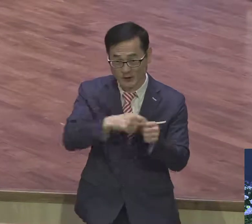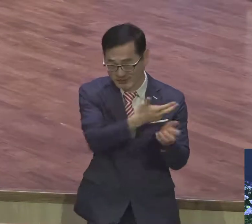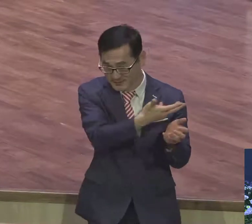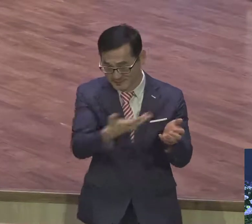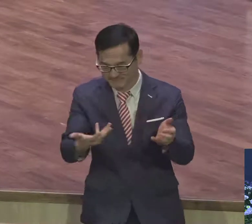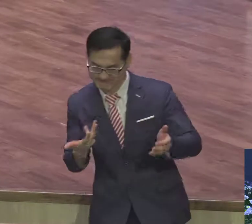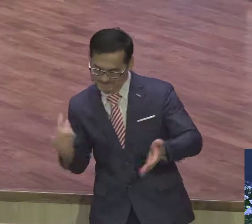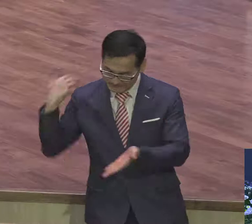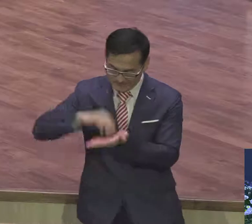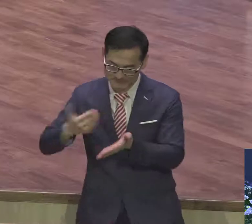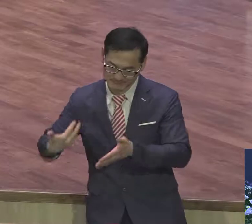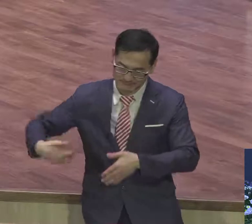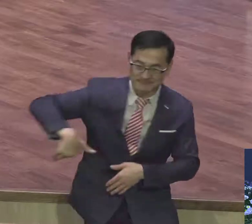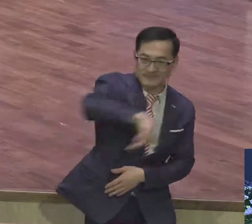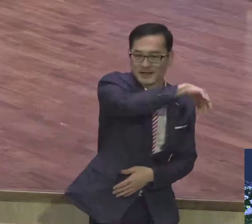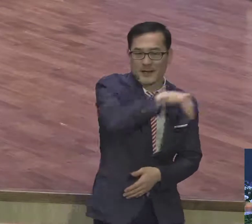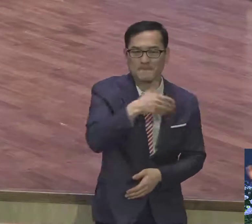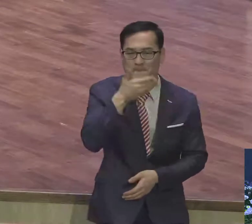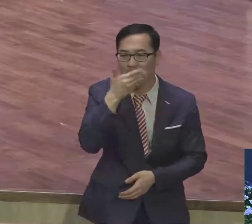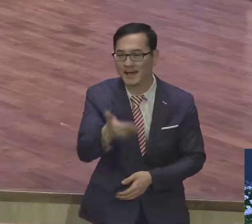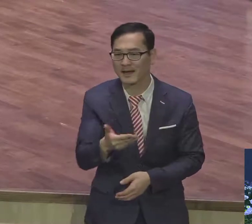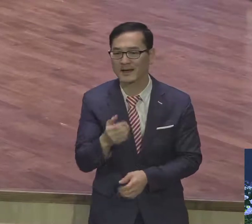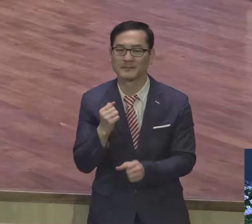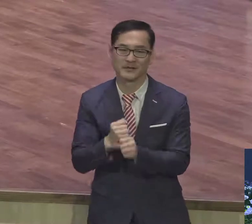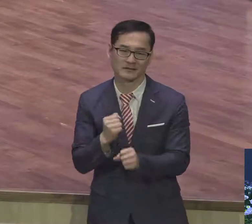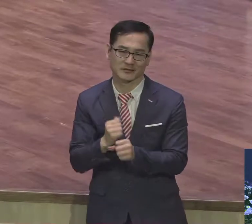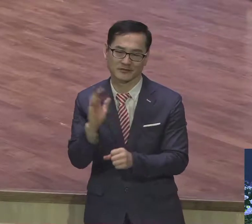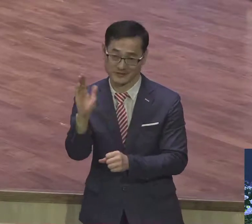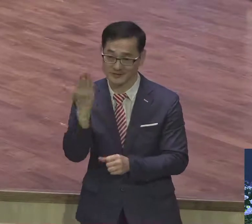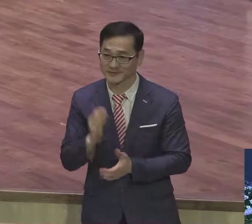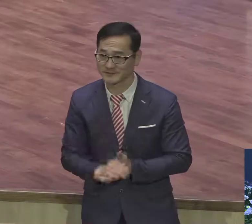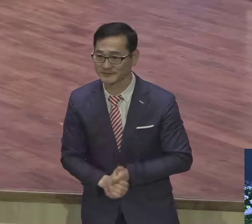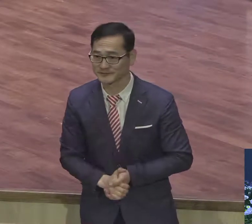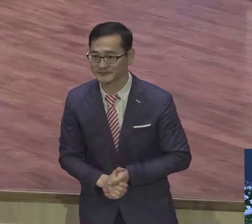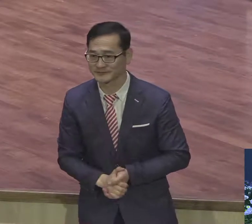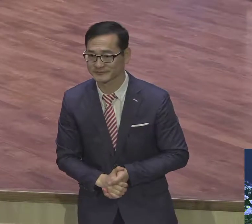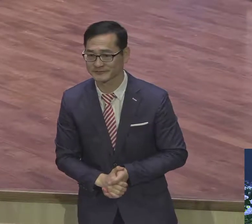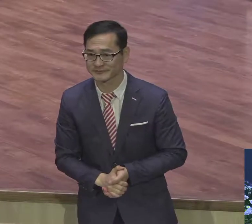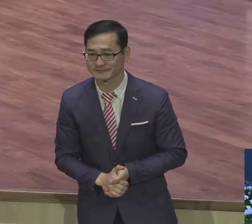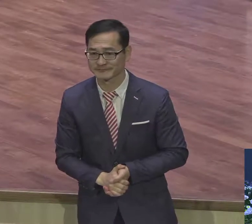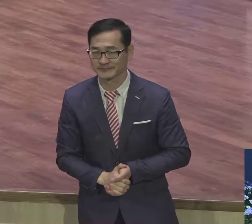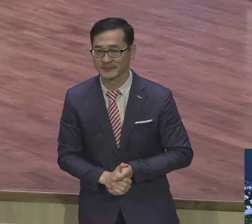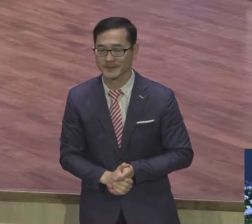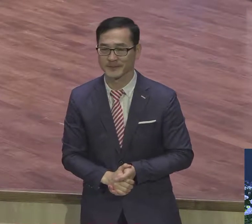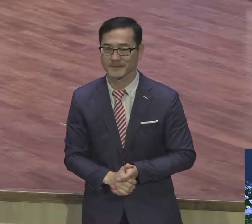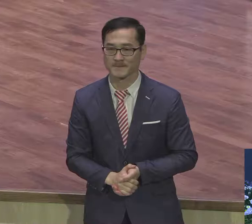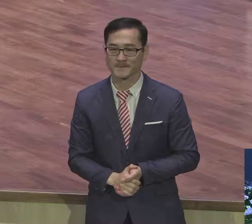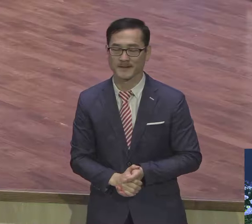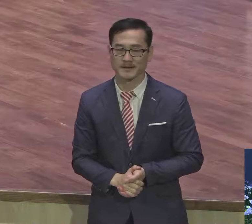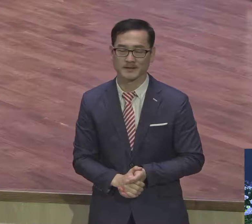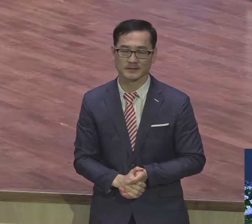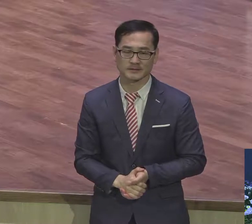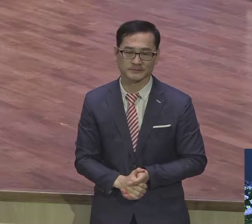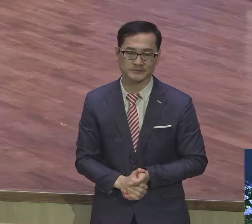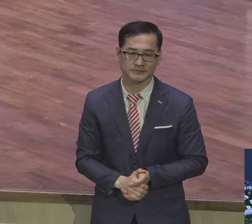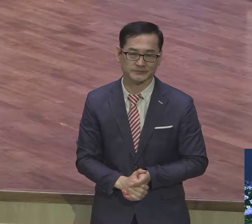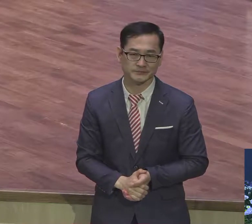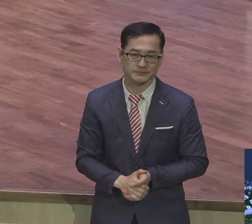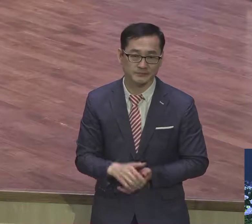프레임 체인지야. 프레임 체인지 확 바뀌어야죠. 흐름을 바꿔 버려. 무슨 말입니까.